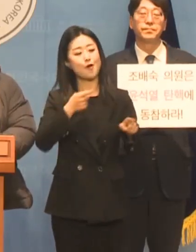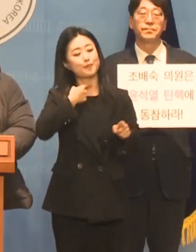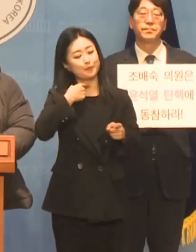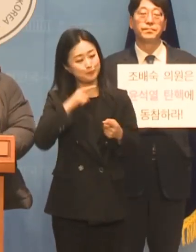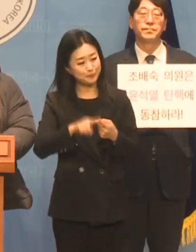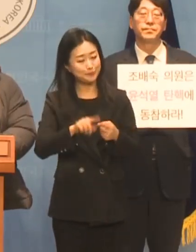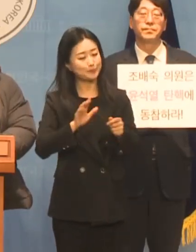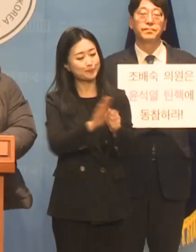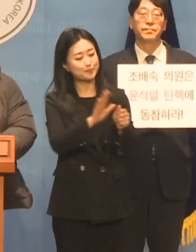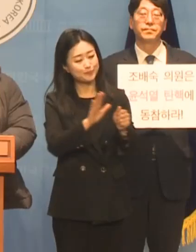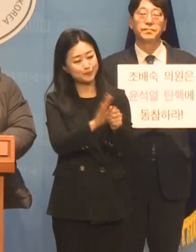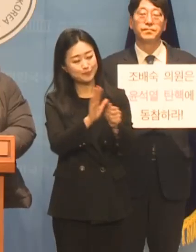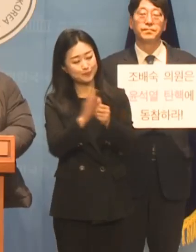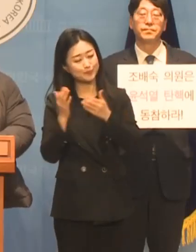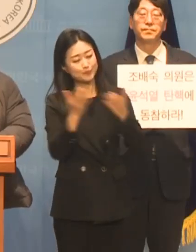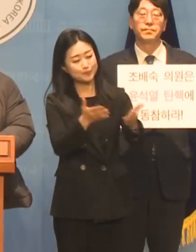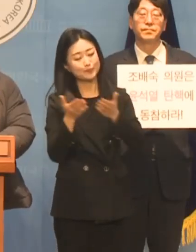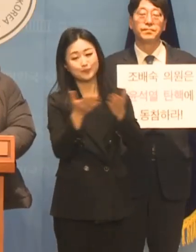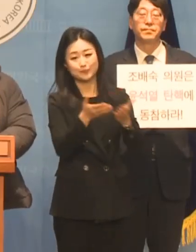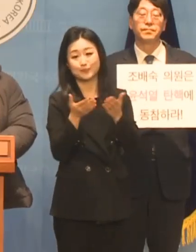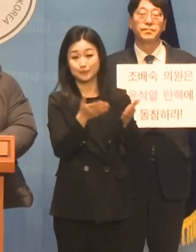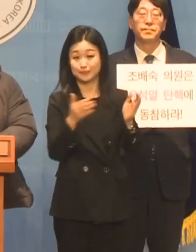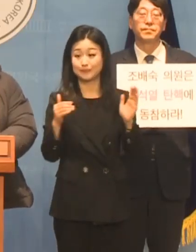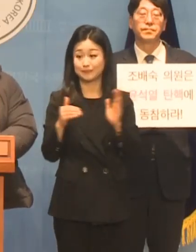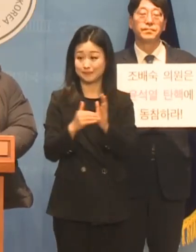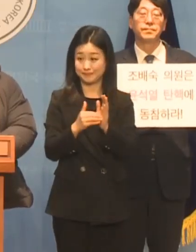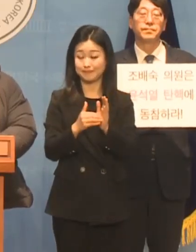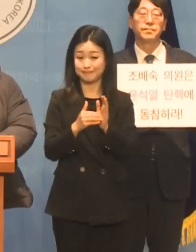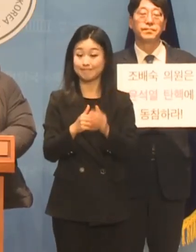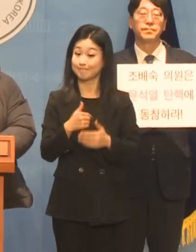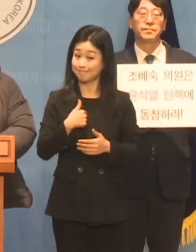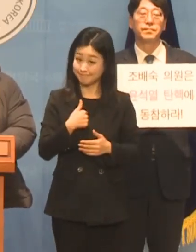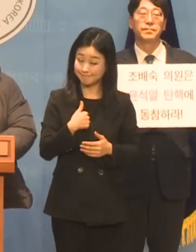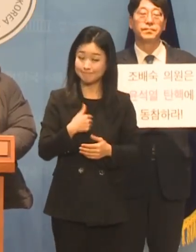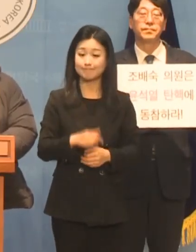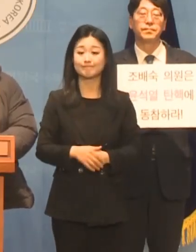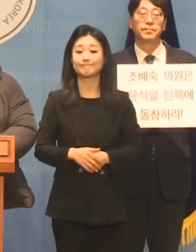조배숙 의원님을 지지하였고, 많은 지지와